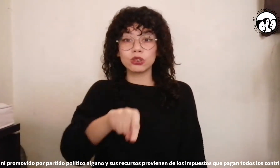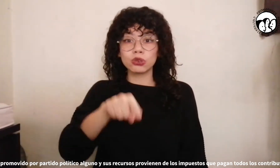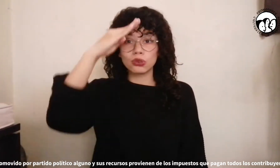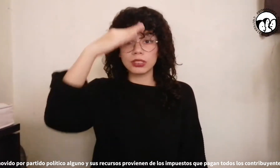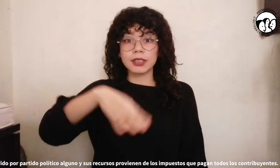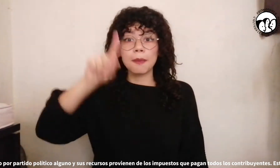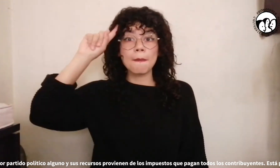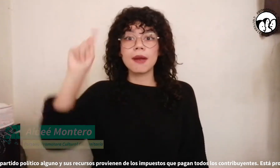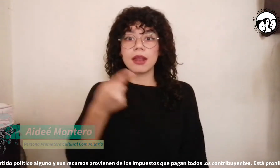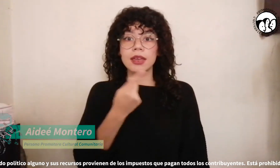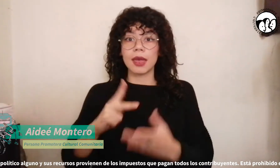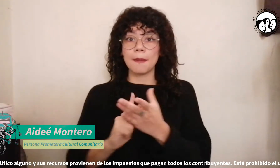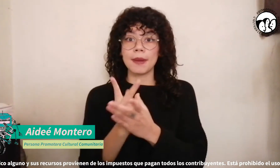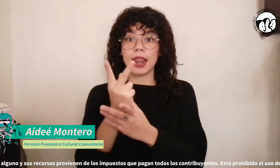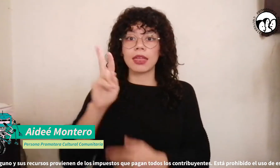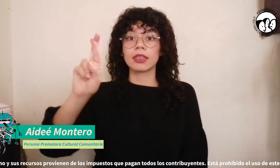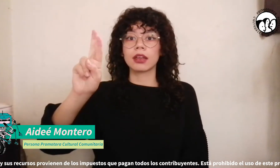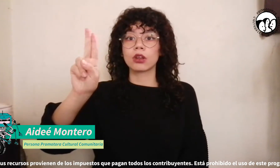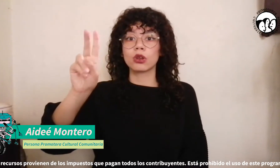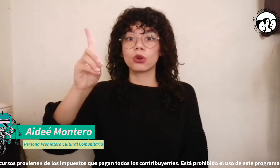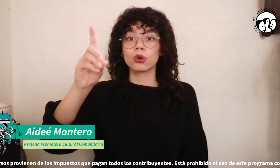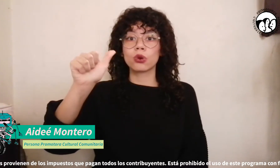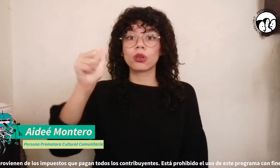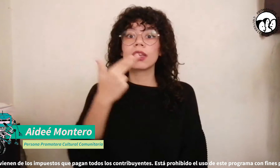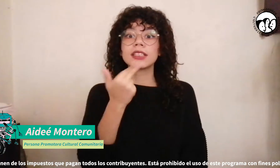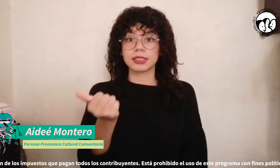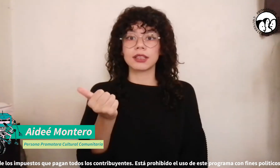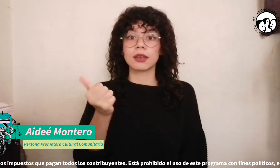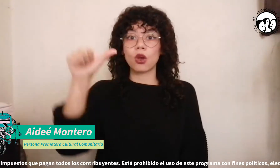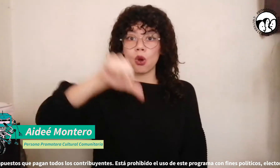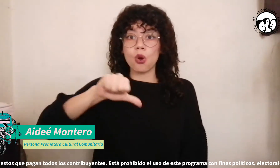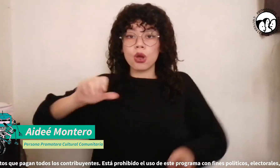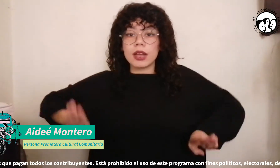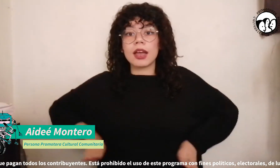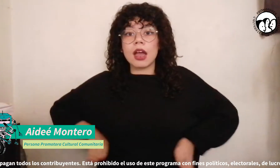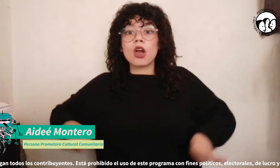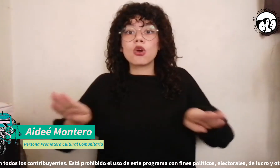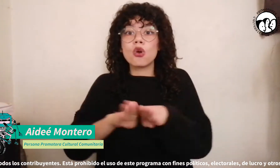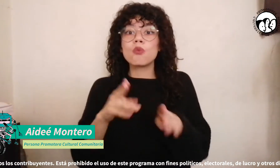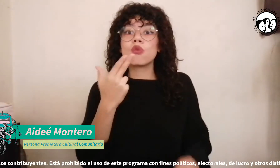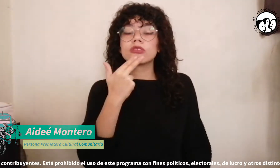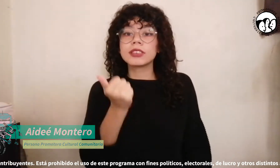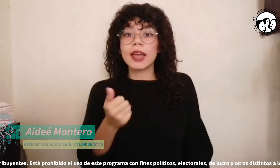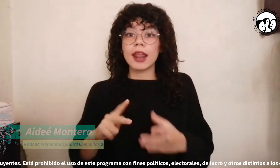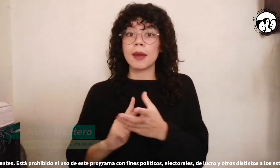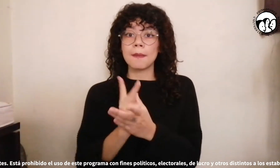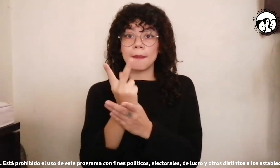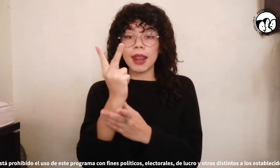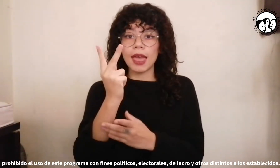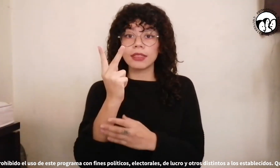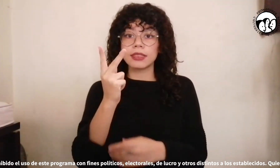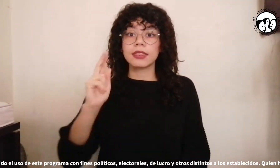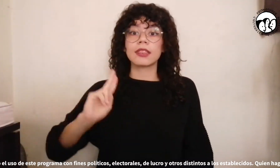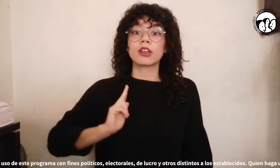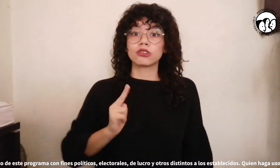Hola, hoy aprenderemos sobre las propiedades y usos de la ruda. Lo haremos a partir de un